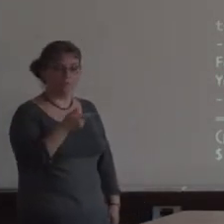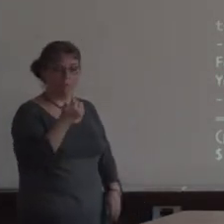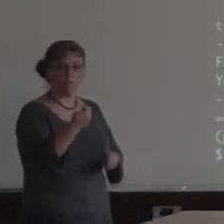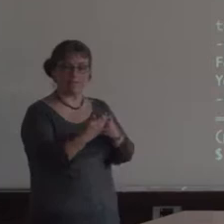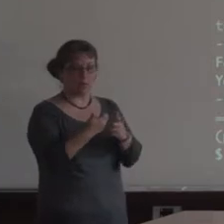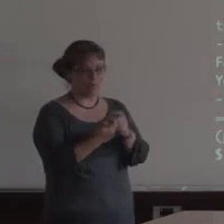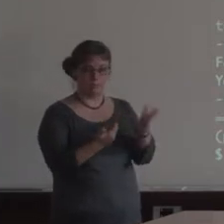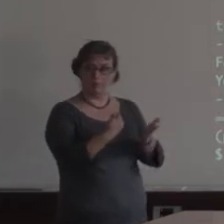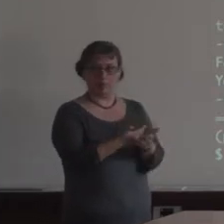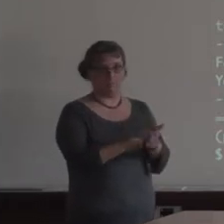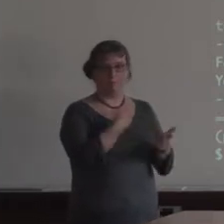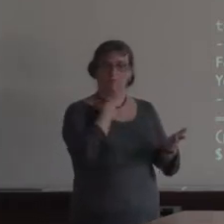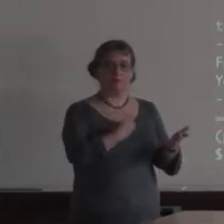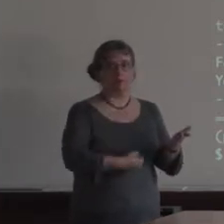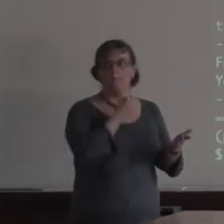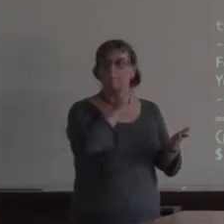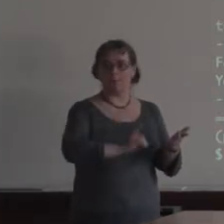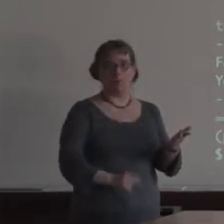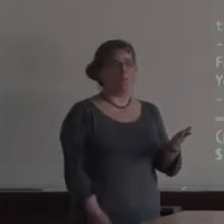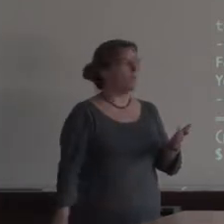sur le test test chiffrement.